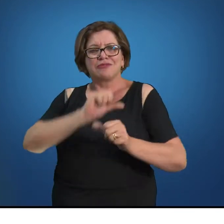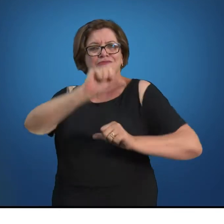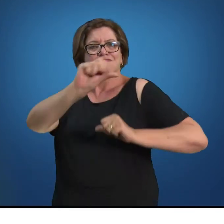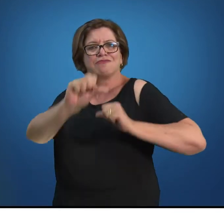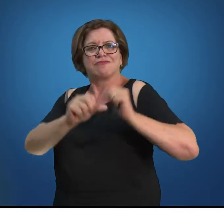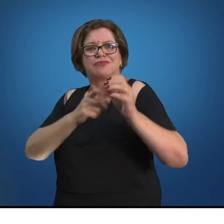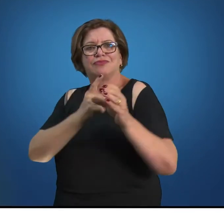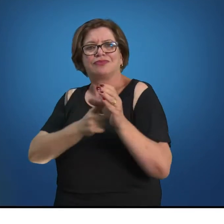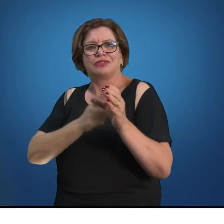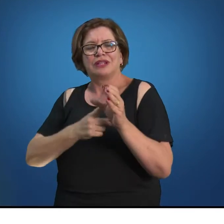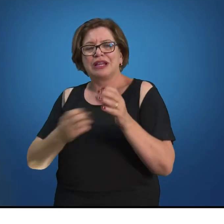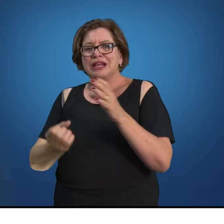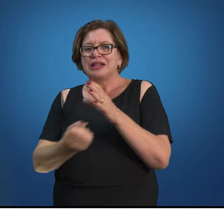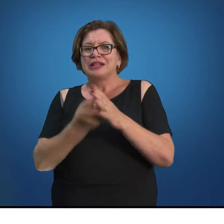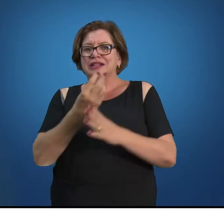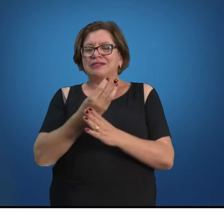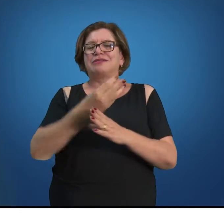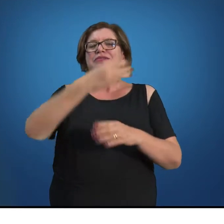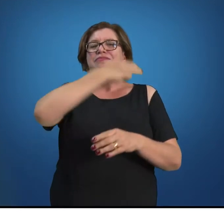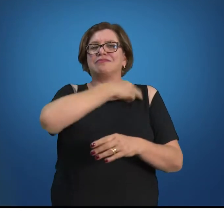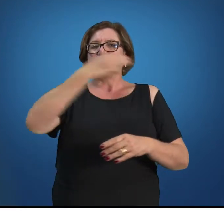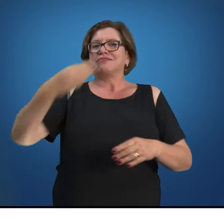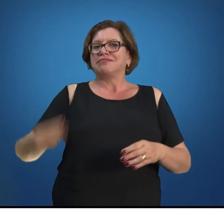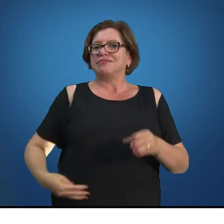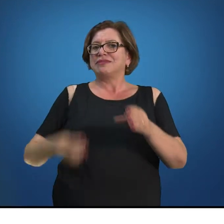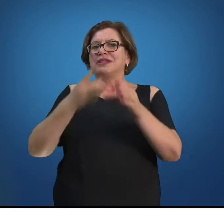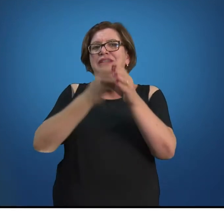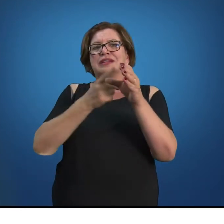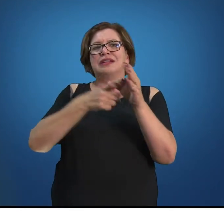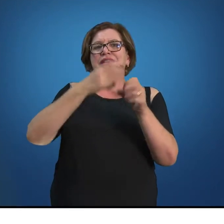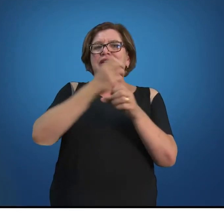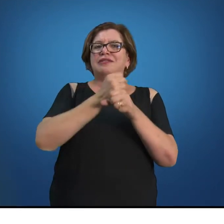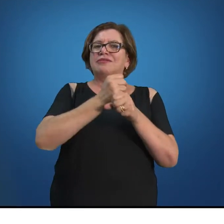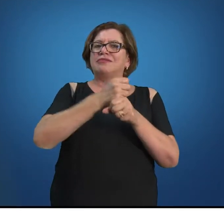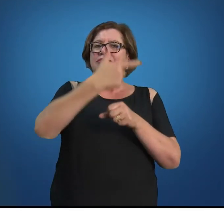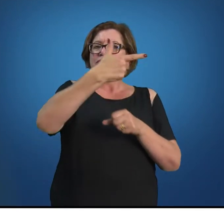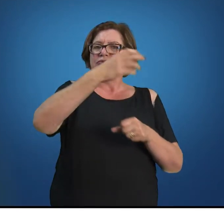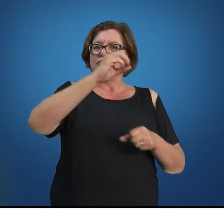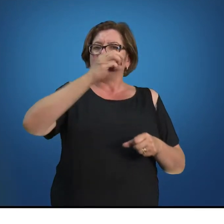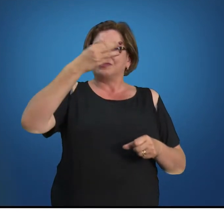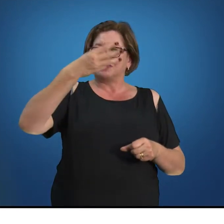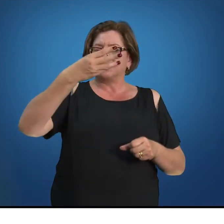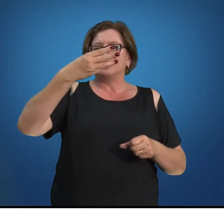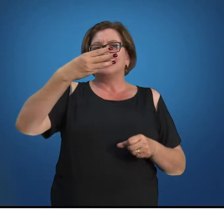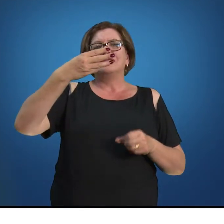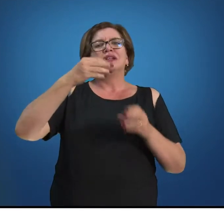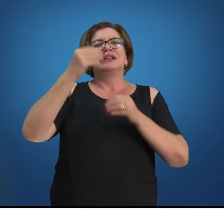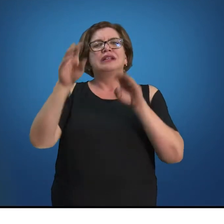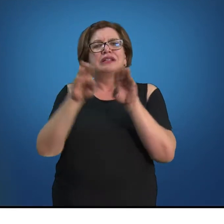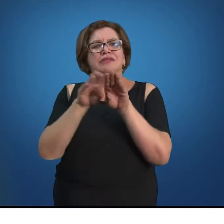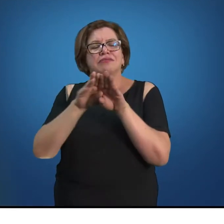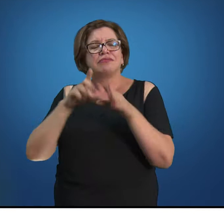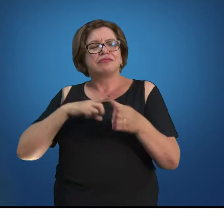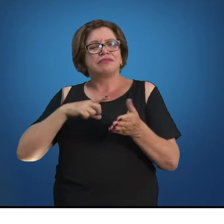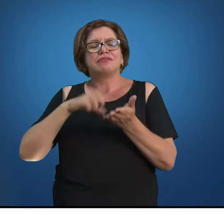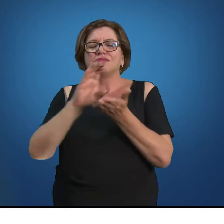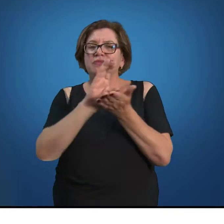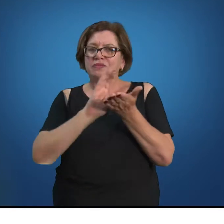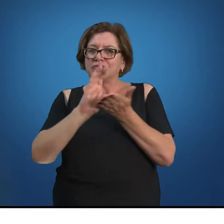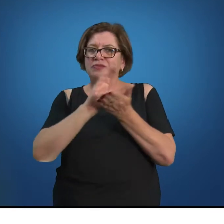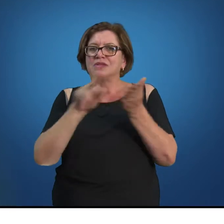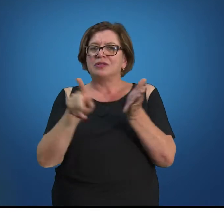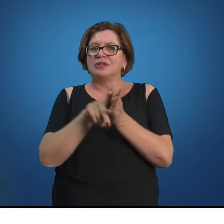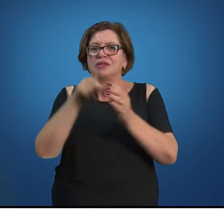do Ministério das Cidades em 2003 e, consequentemente, o Conselho das Cidades, ou seja, trazendo a